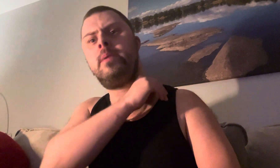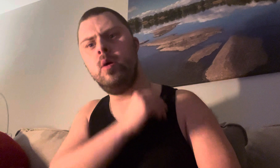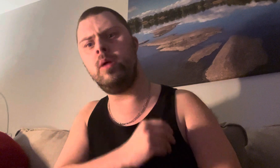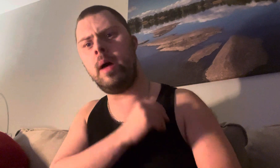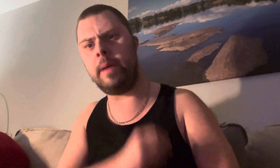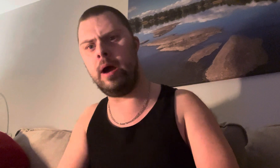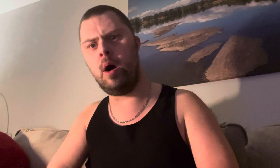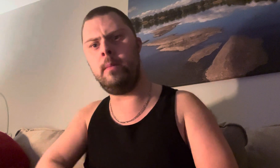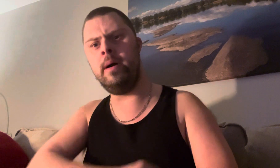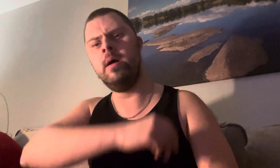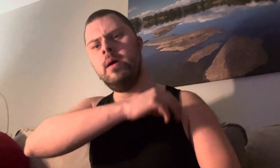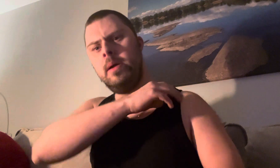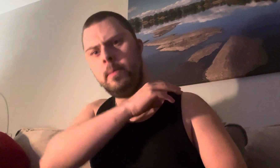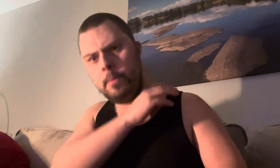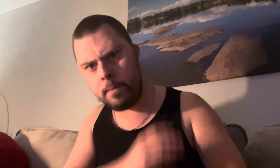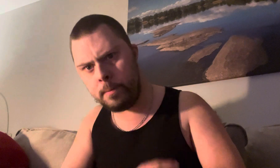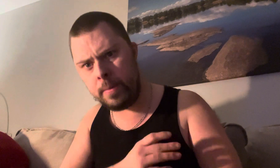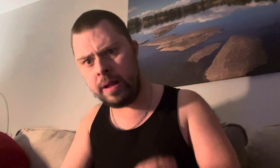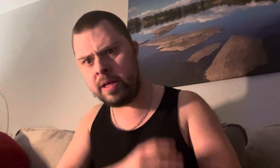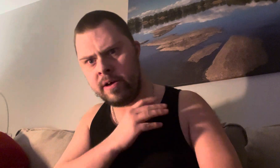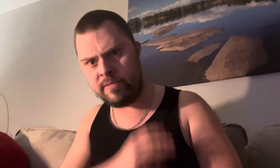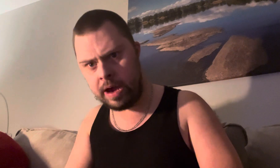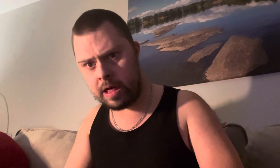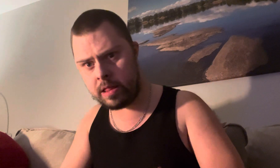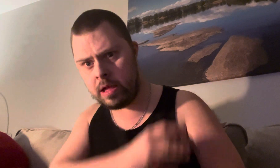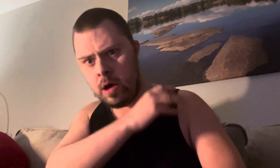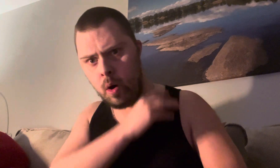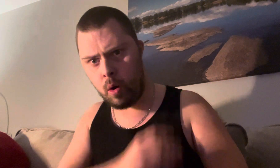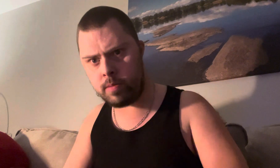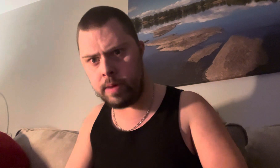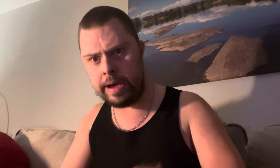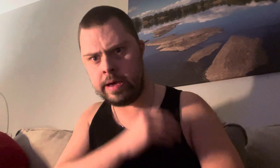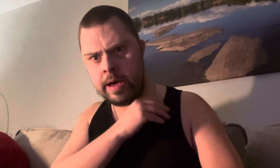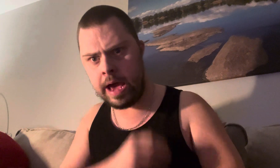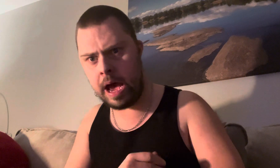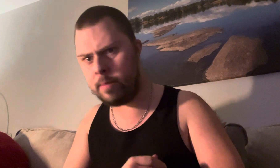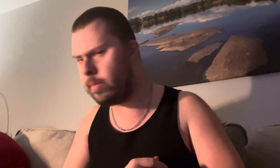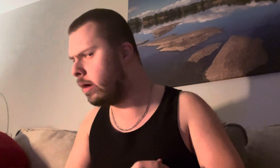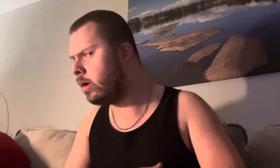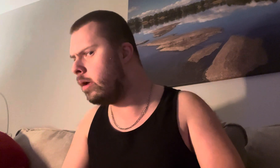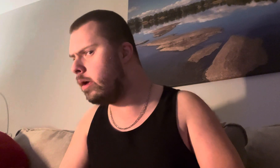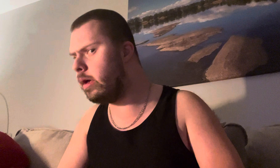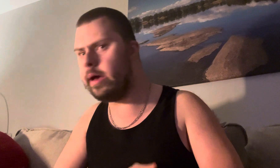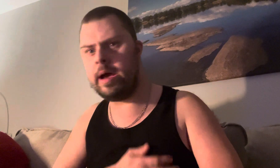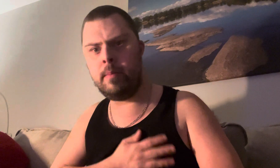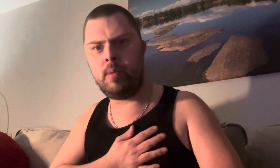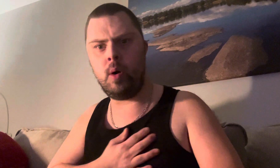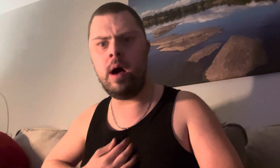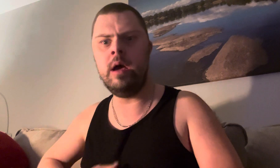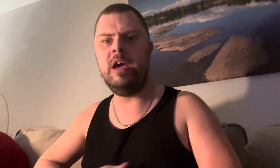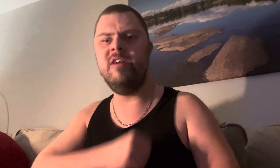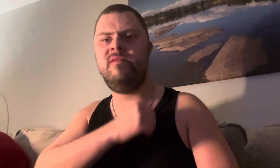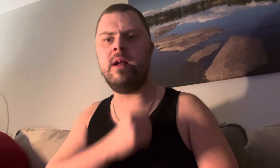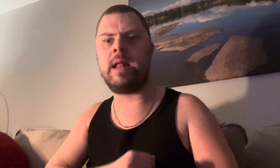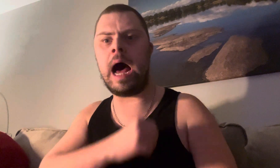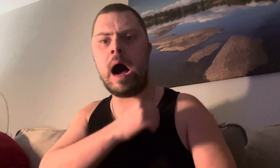du pjuder mig om mitt fest hos mig hem på 1